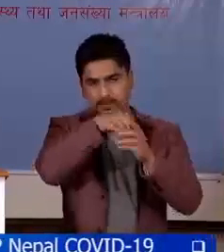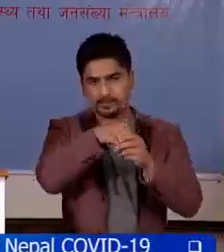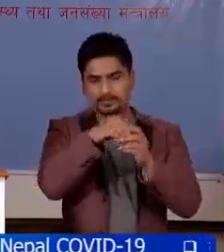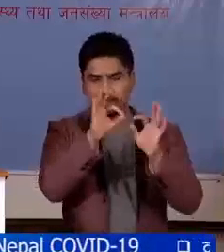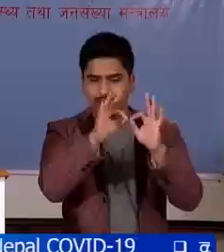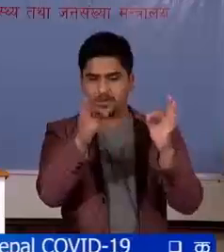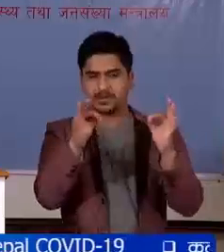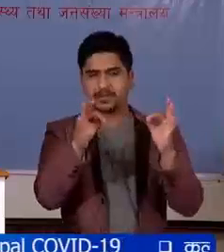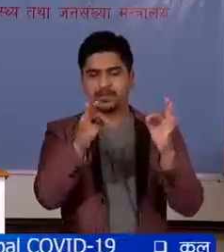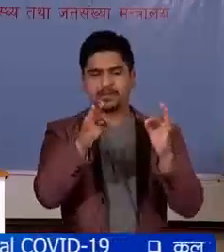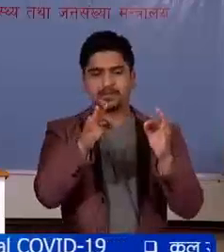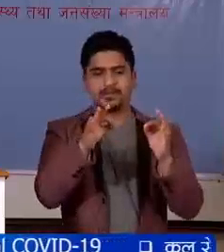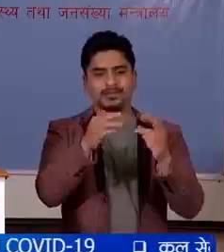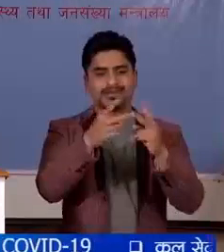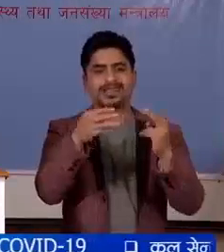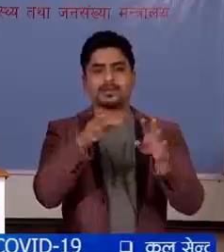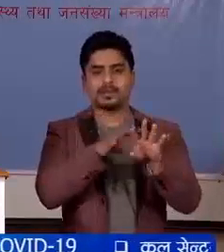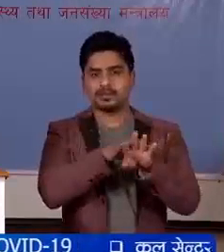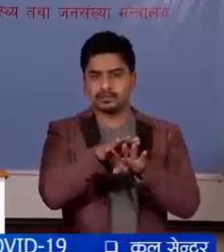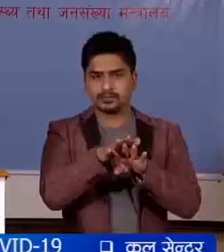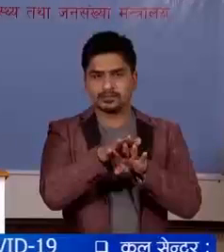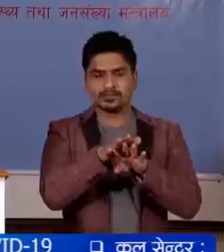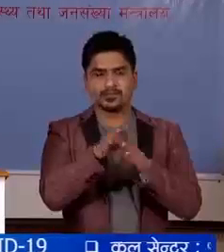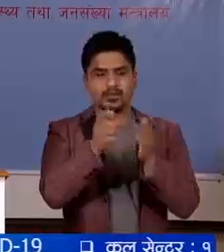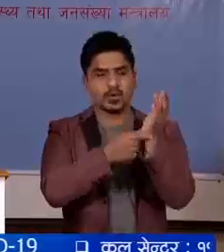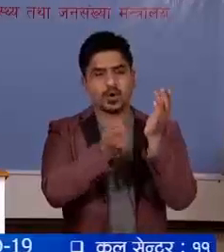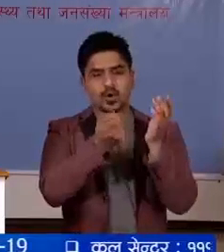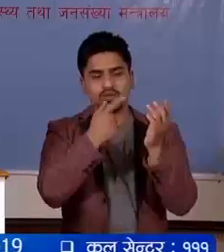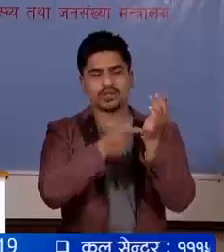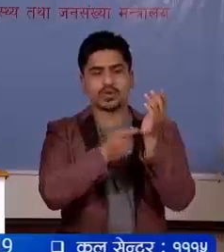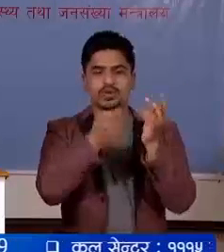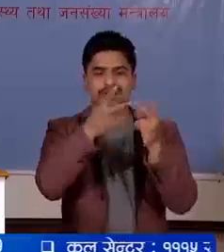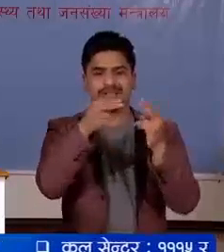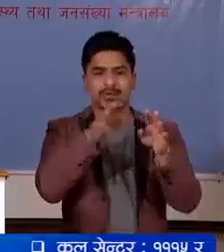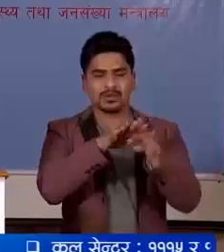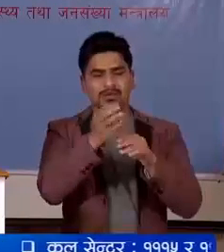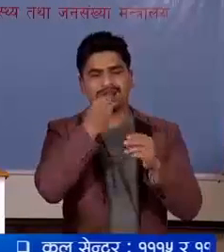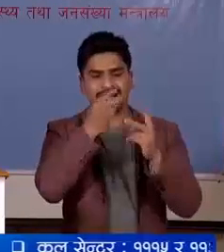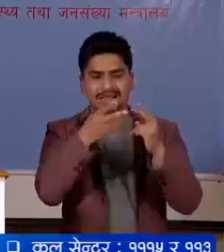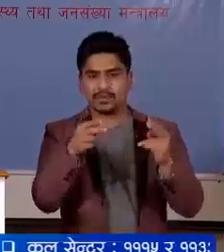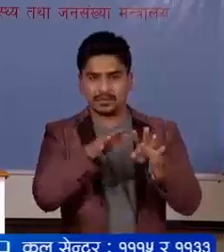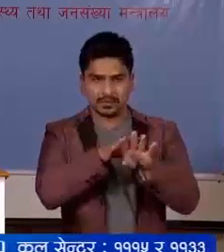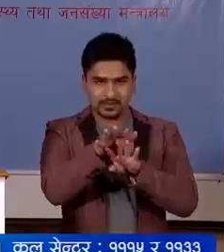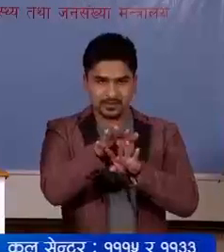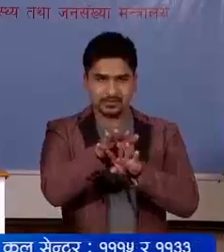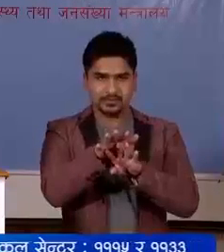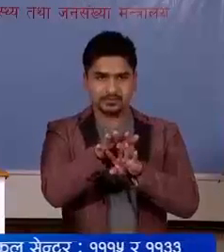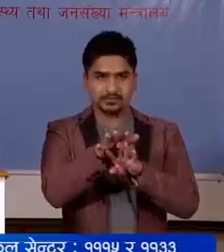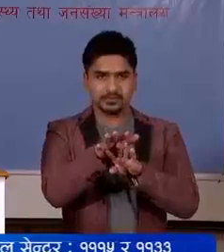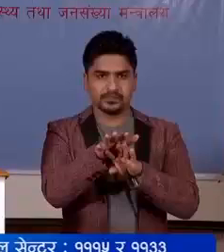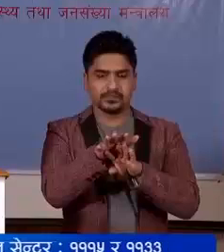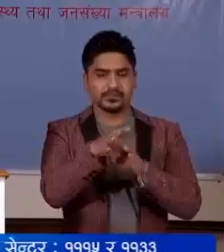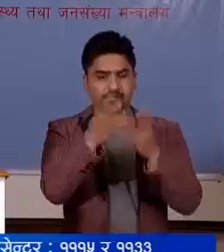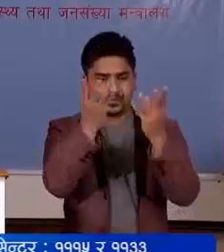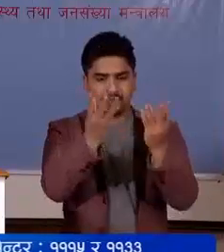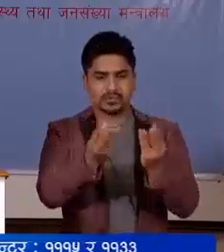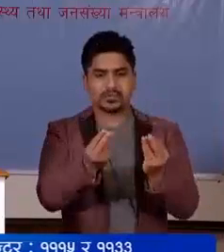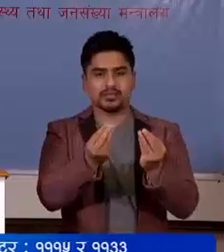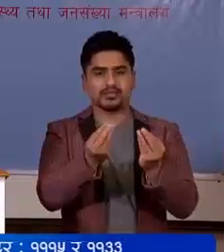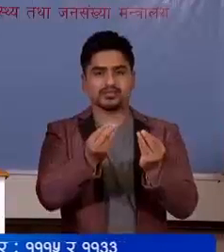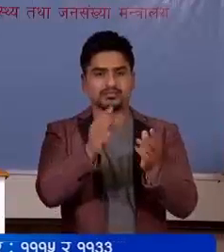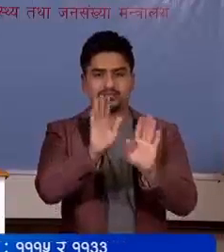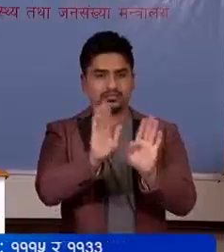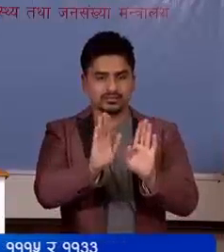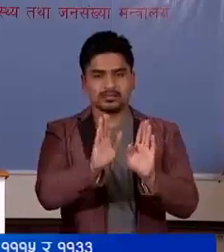डिपिंवाराब खाद्धे बस्तियो अरुको अभाप सिर्जाना